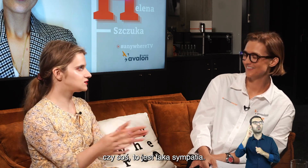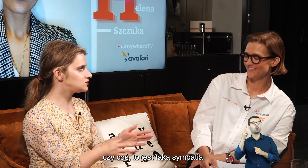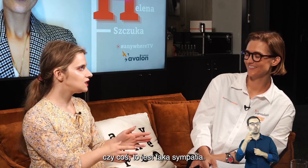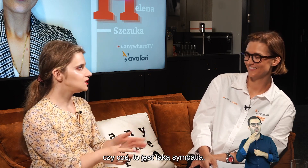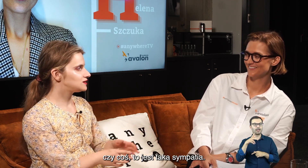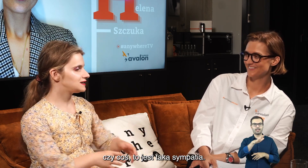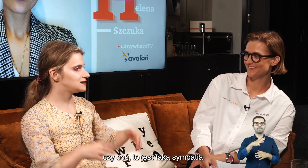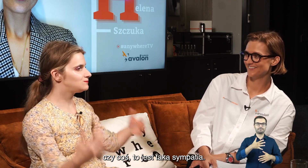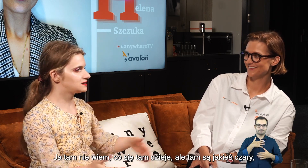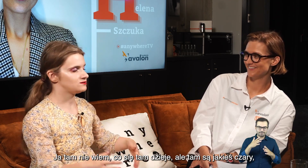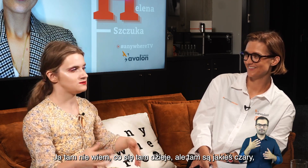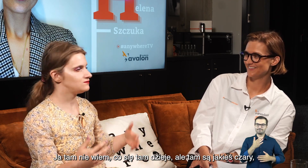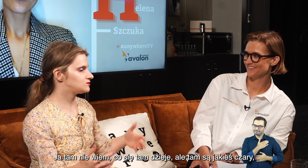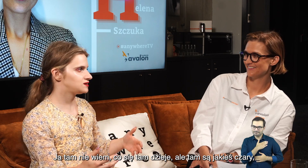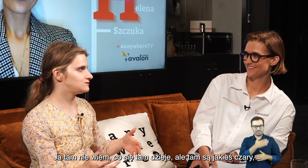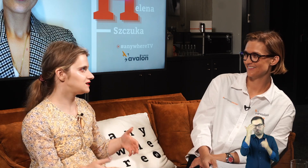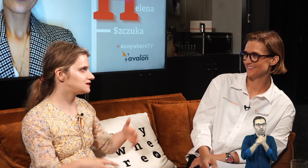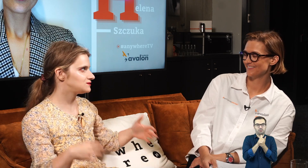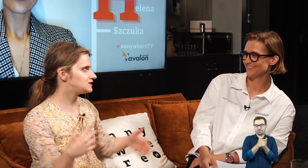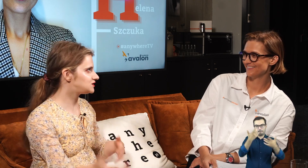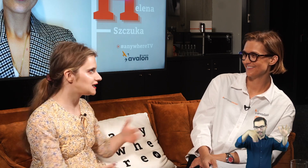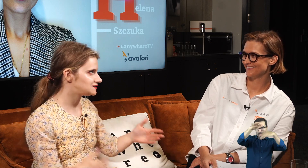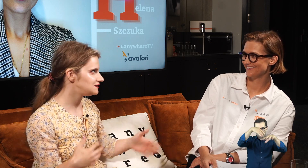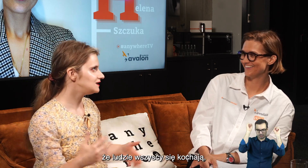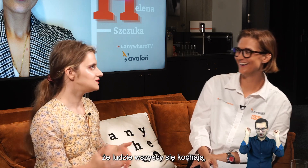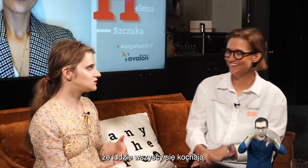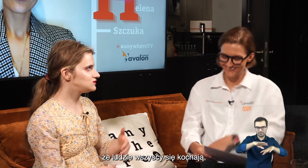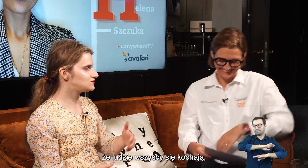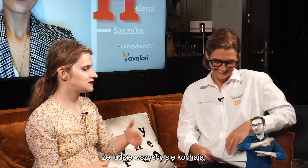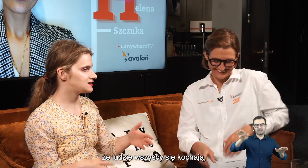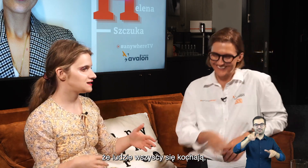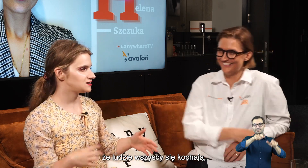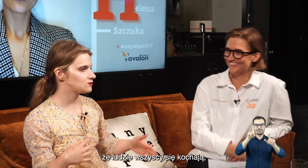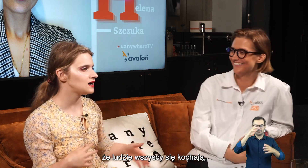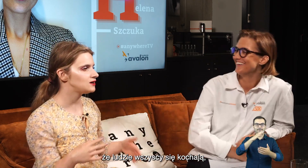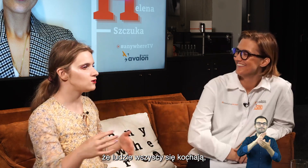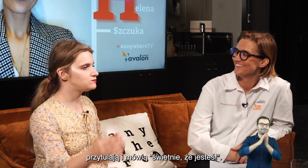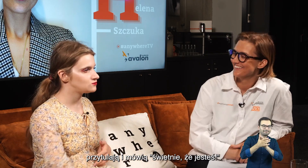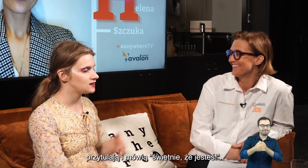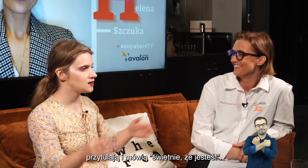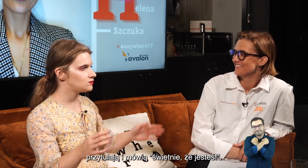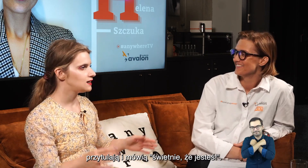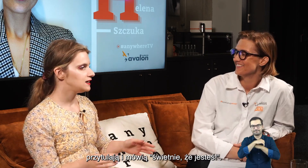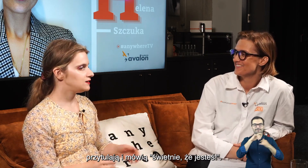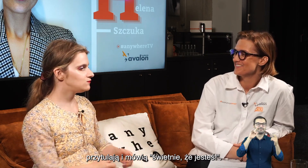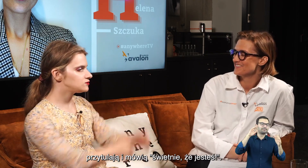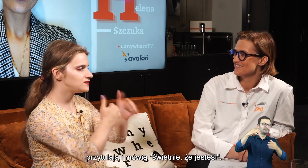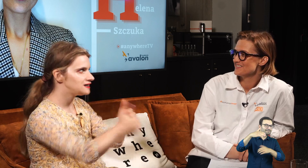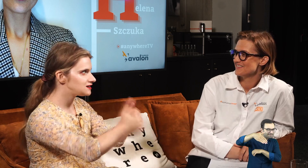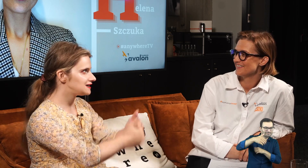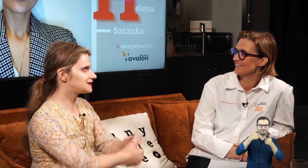z głucha, czy coś, to jest taka sympatia, tam nie wiem, co się tam dzieje, ale tam jest jakieś czary, aha, że ludzie wszyscy się kochają, przytulają i